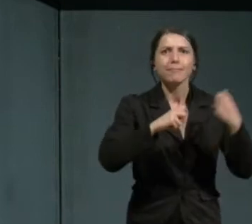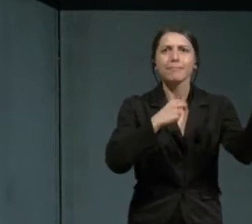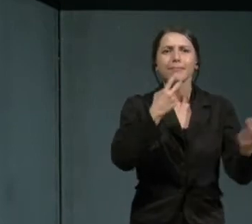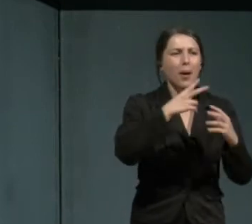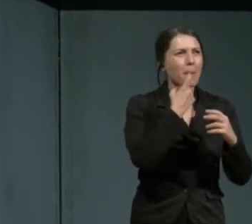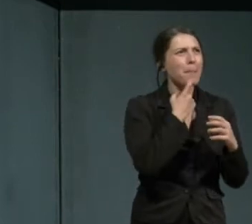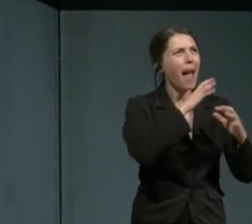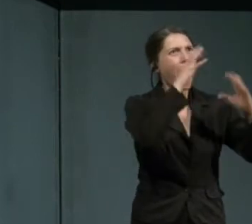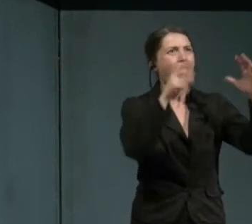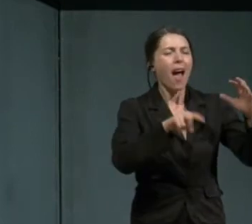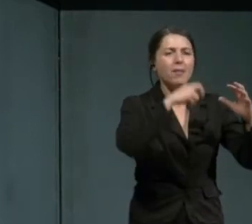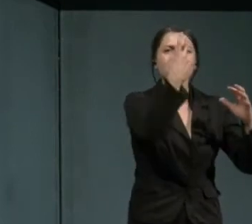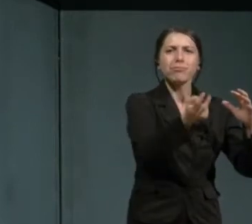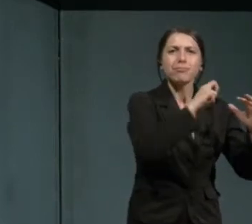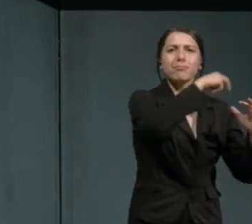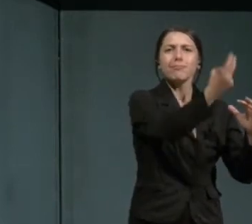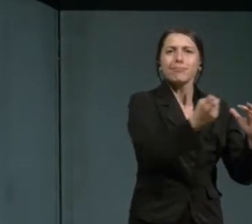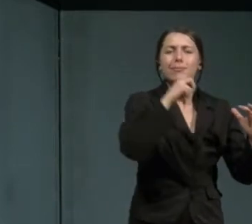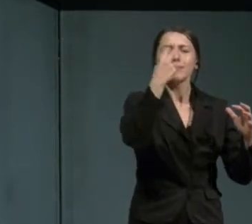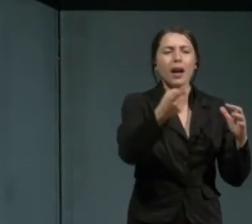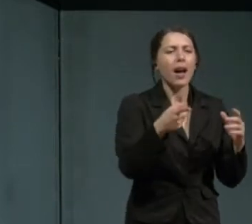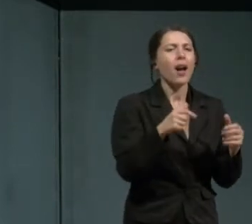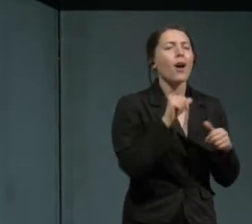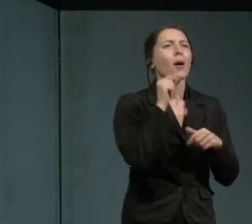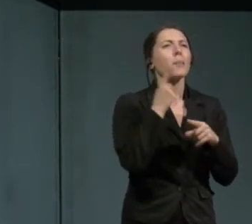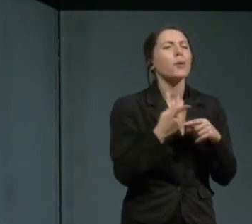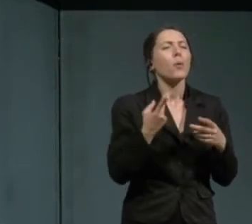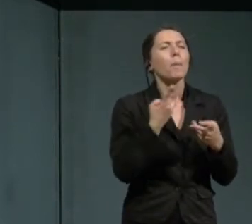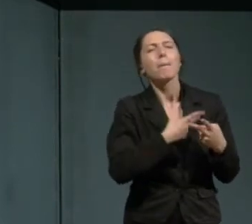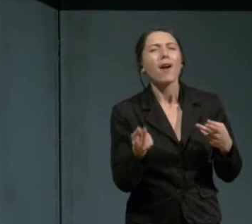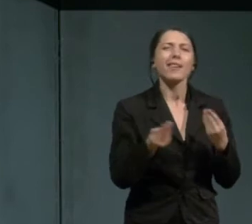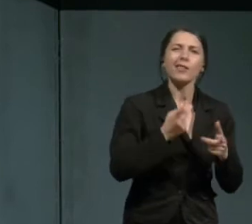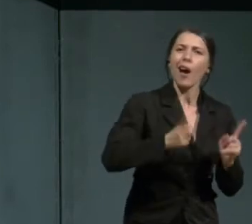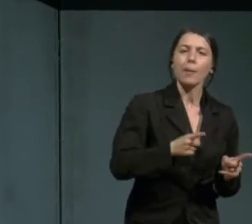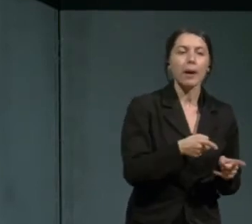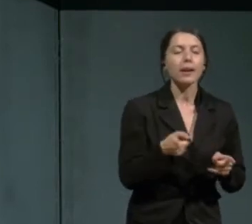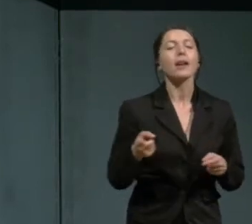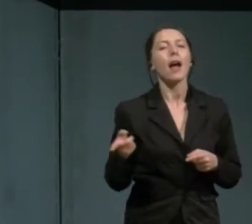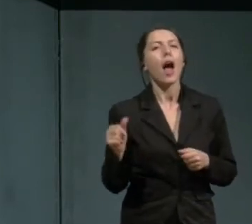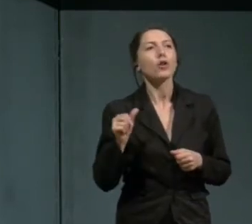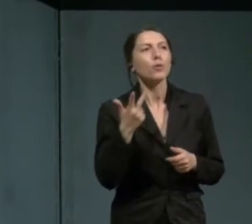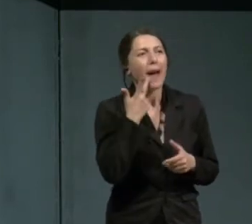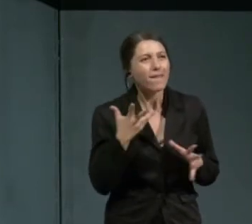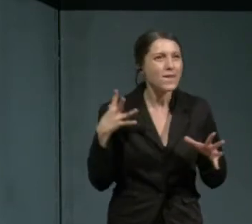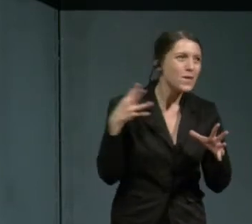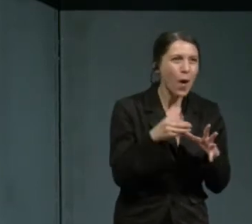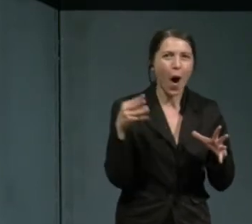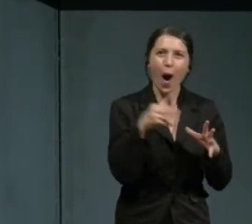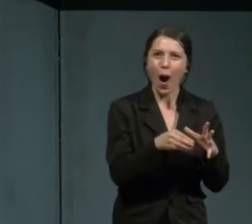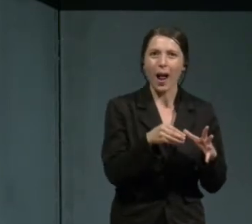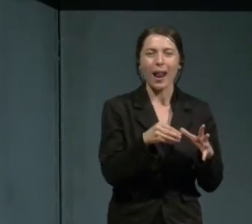queste rocce che si liberano giochi pericolosi e cercherà di far parte della banda